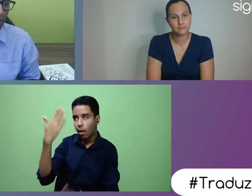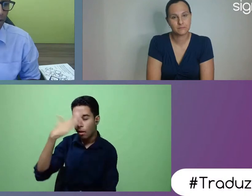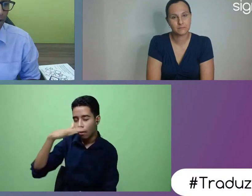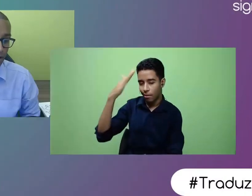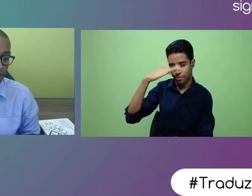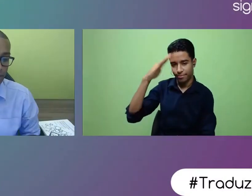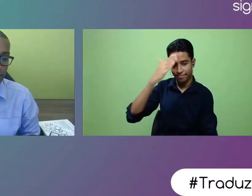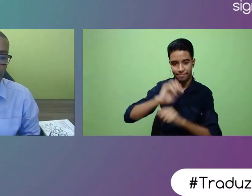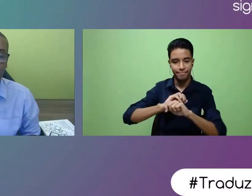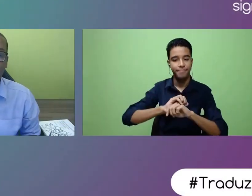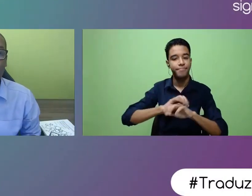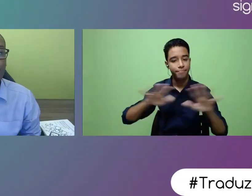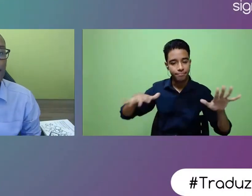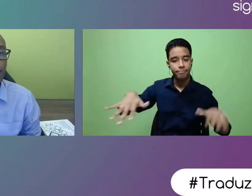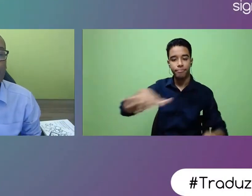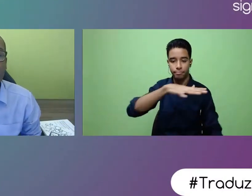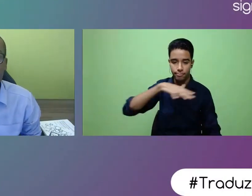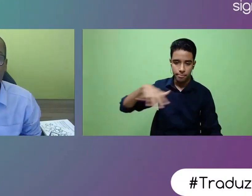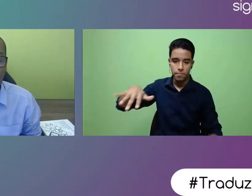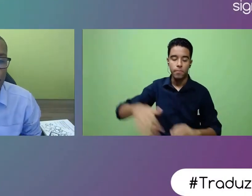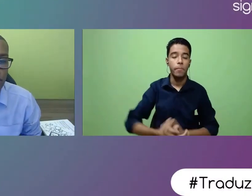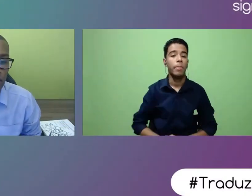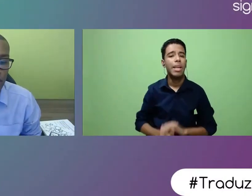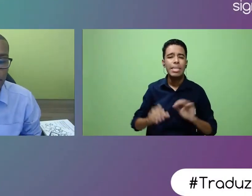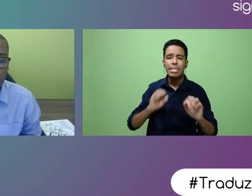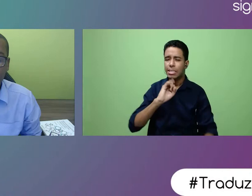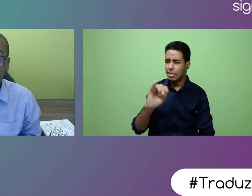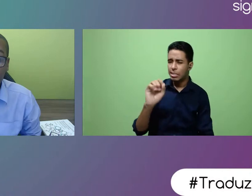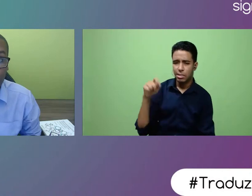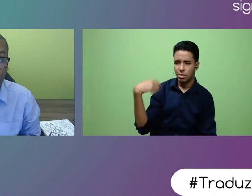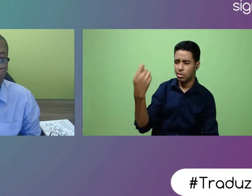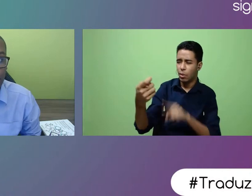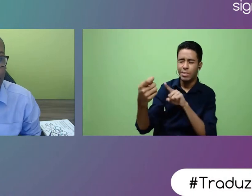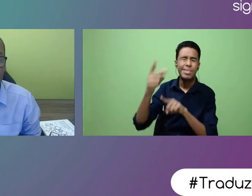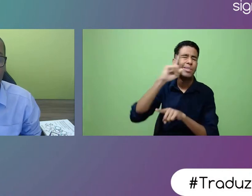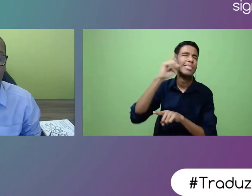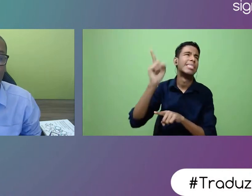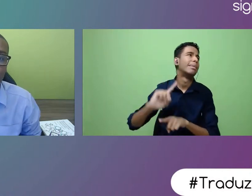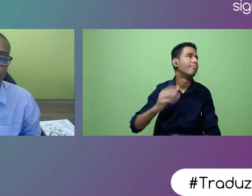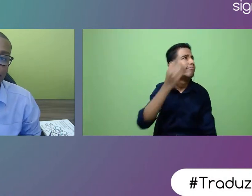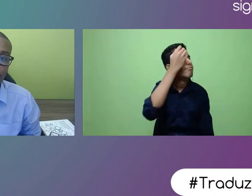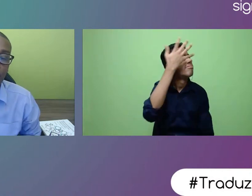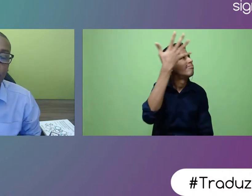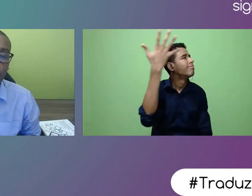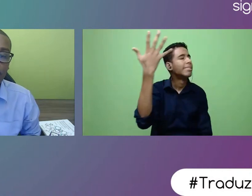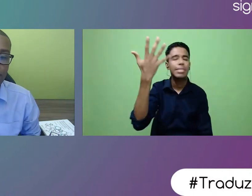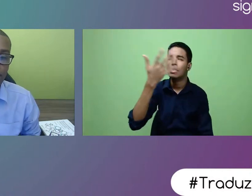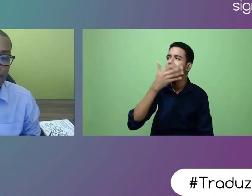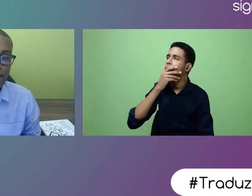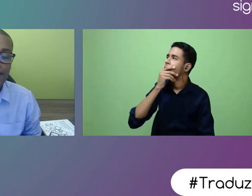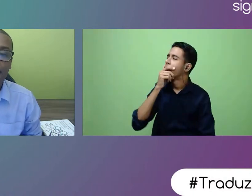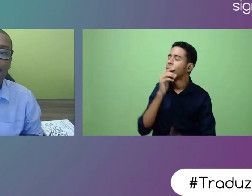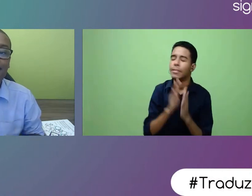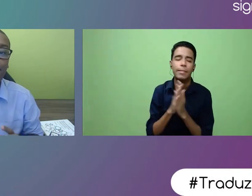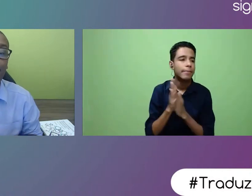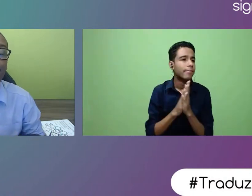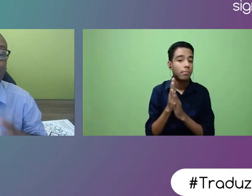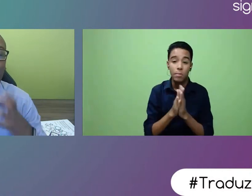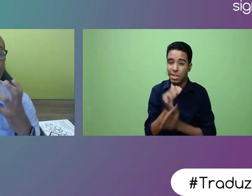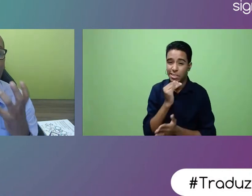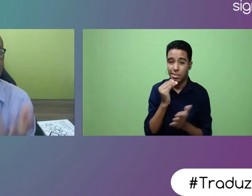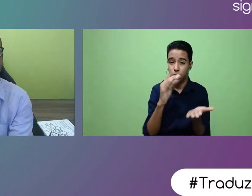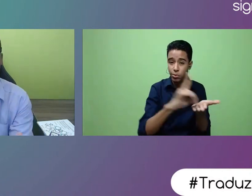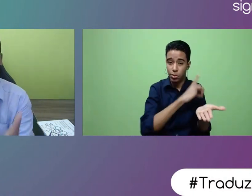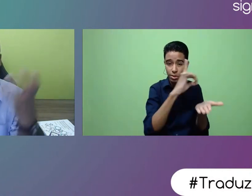enquanto intérprete de Libras. Você não precisa pegar o dicionário do Capovilla e decorar. O que você precisa é